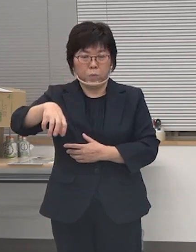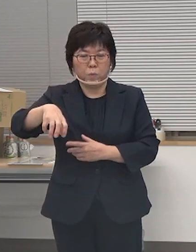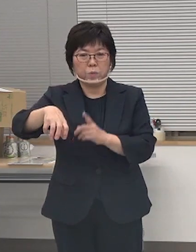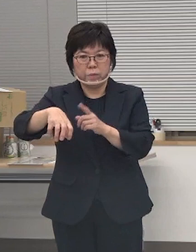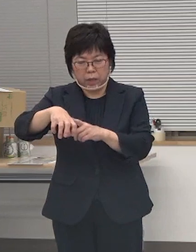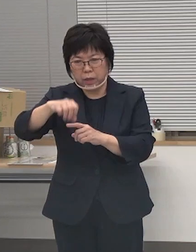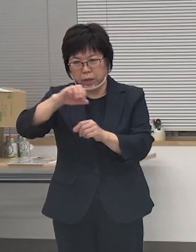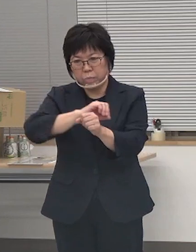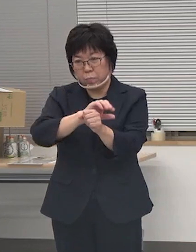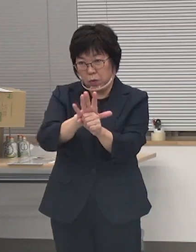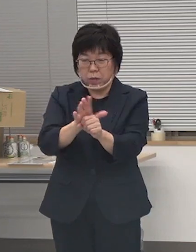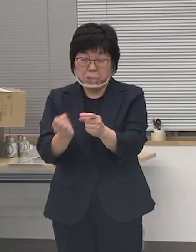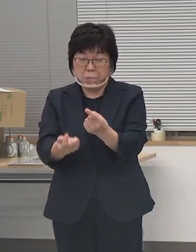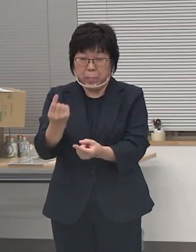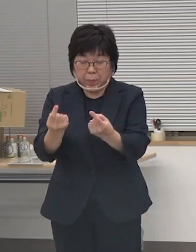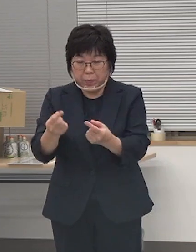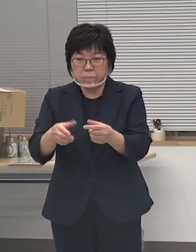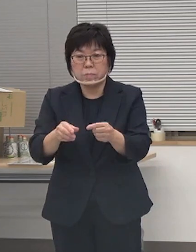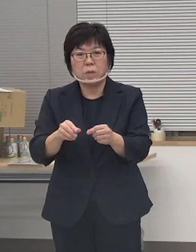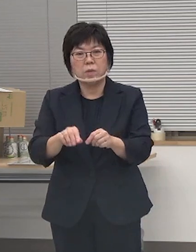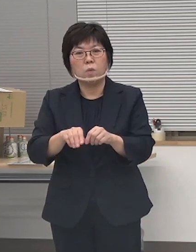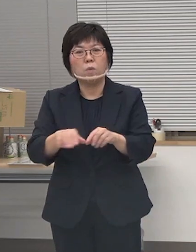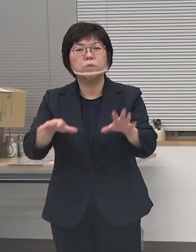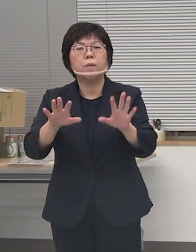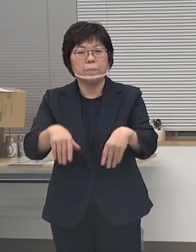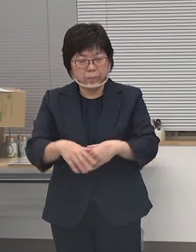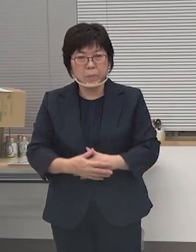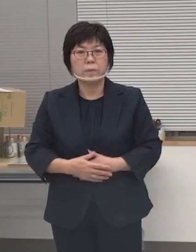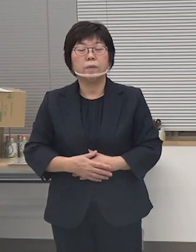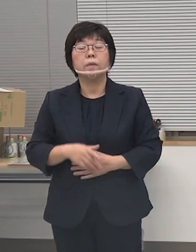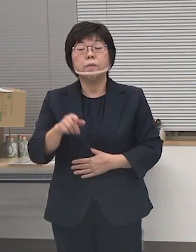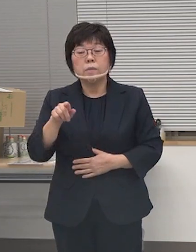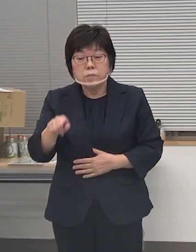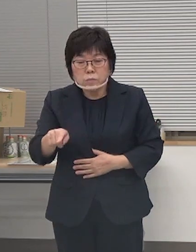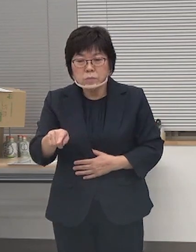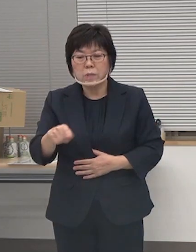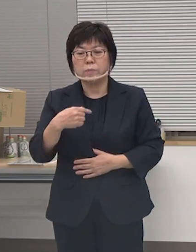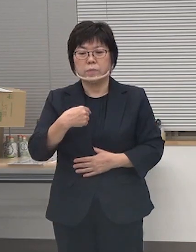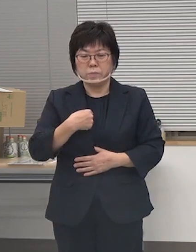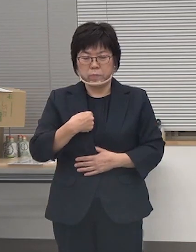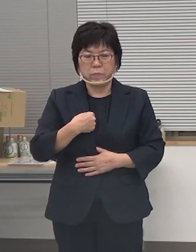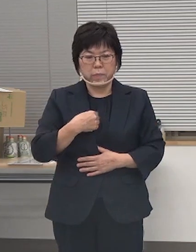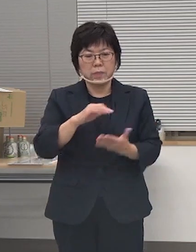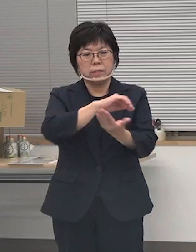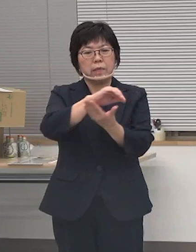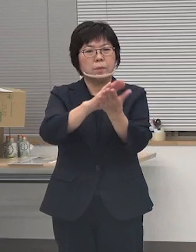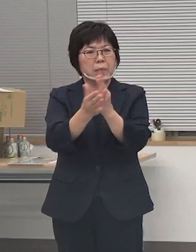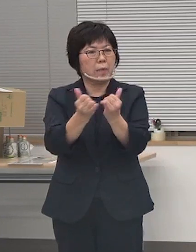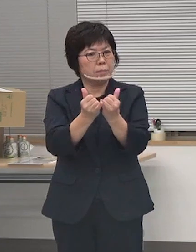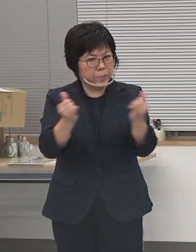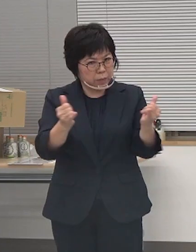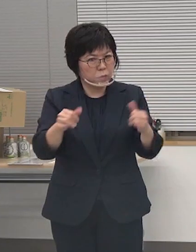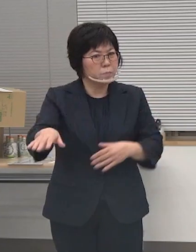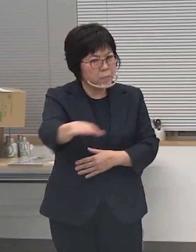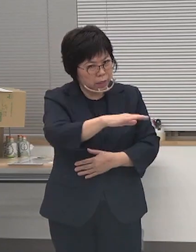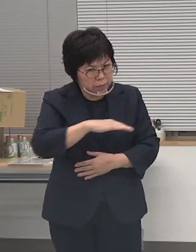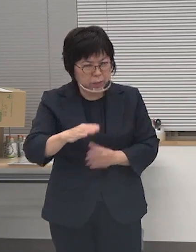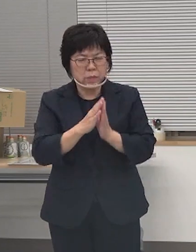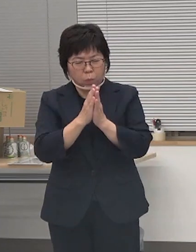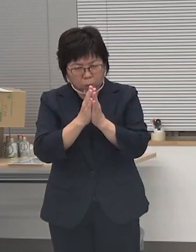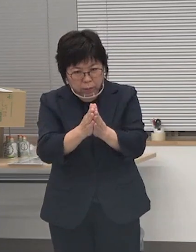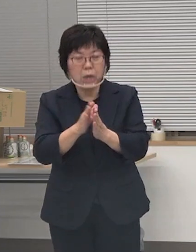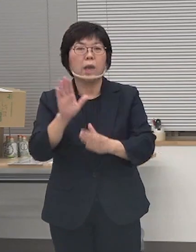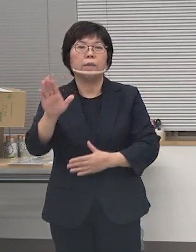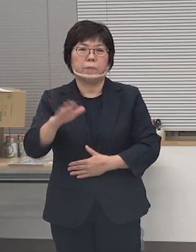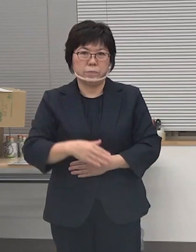発生をいたしました。そこで私から改めて県民及び事業者の皆様にお願いがございます。ま